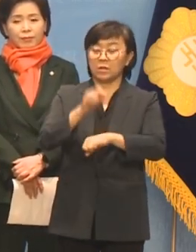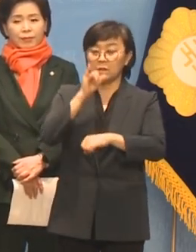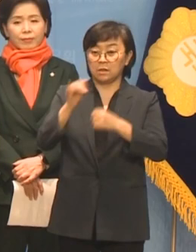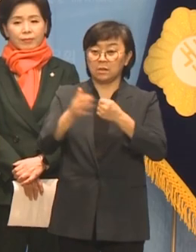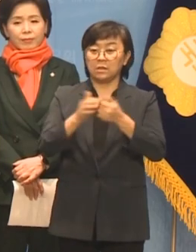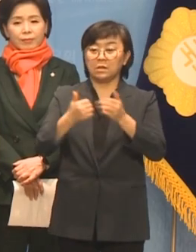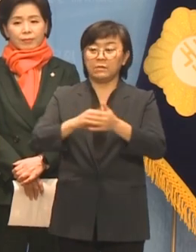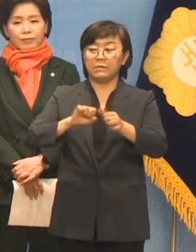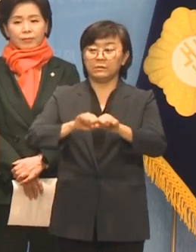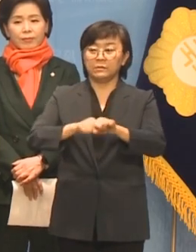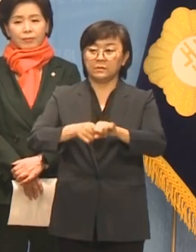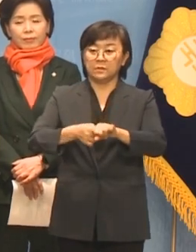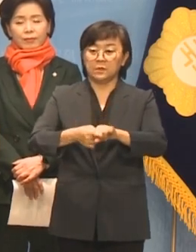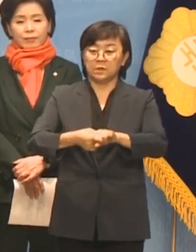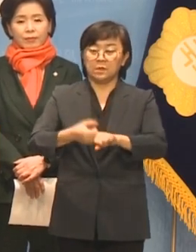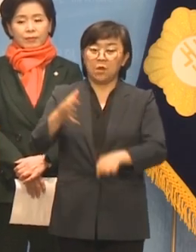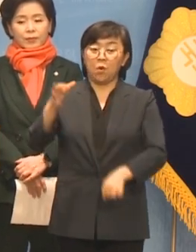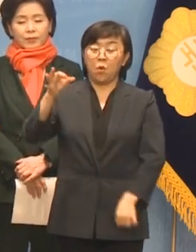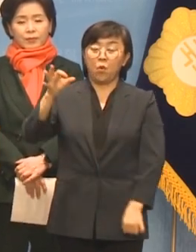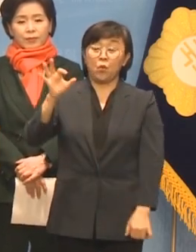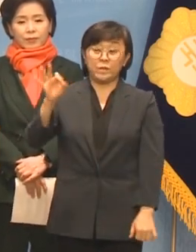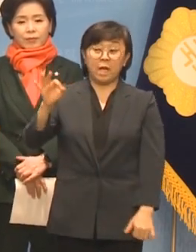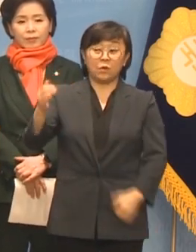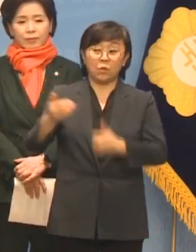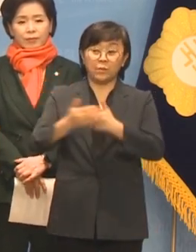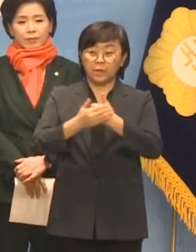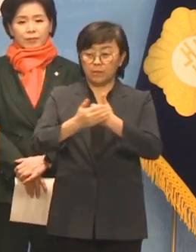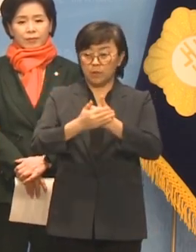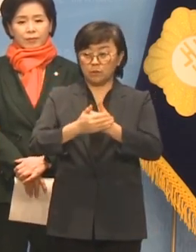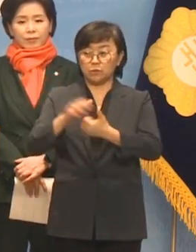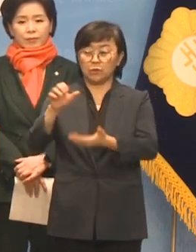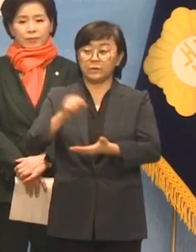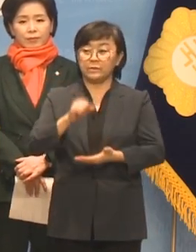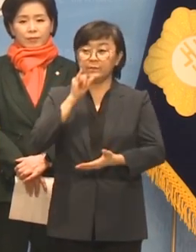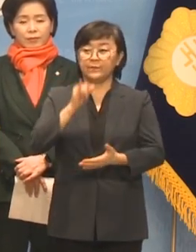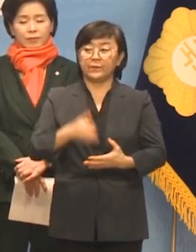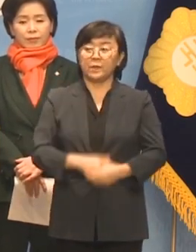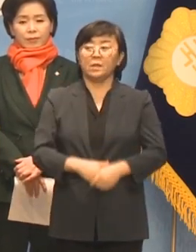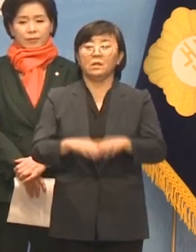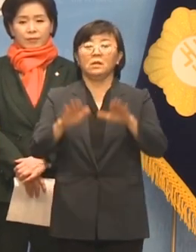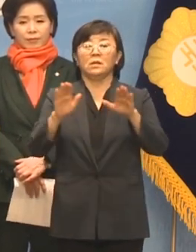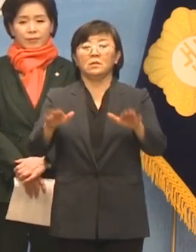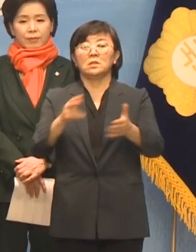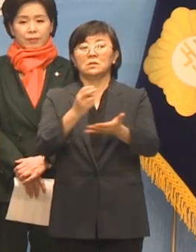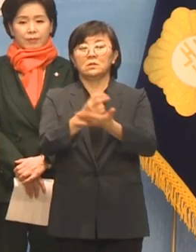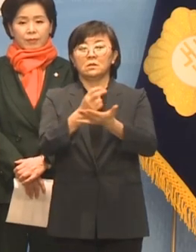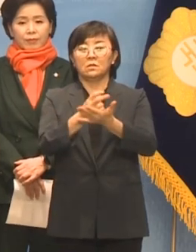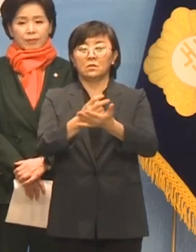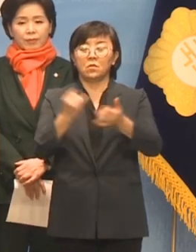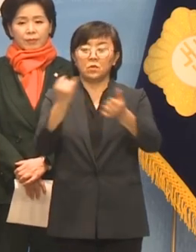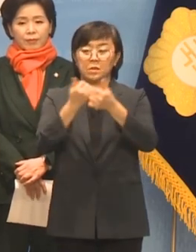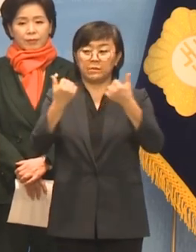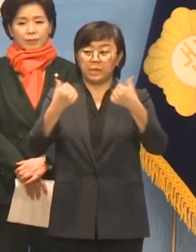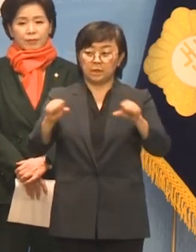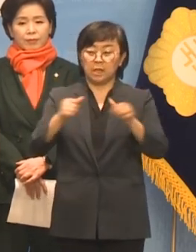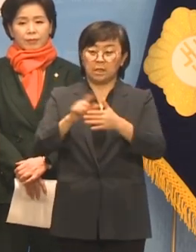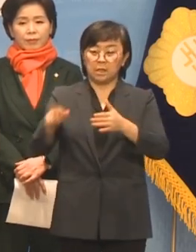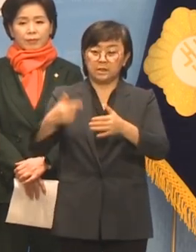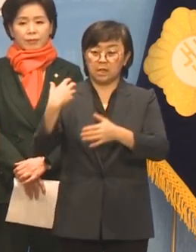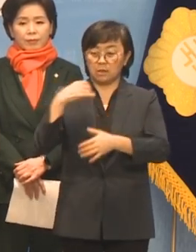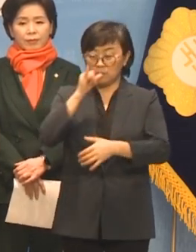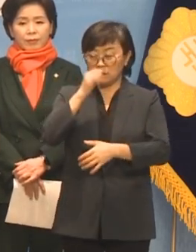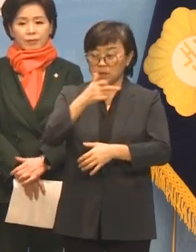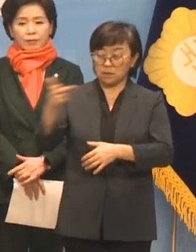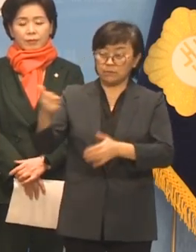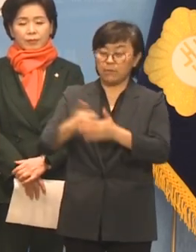갖는 징벌적 위자료 제도를 도입하여야 합니다. 현재 제도는 혼인 파탄에 아무리 책임이